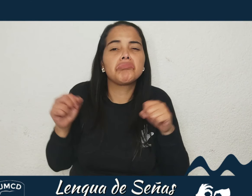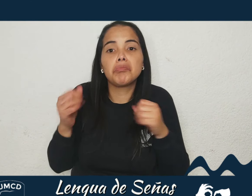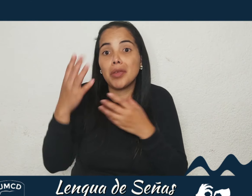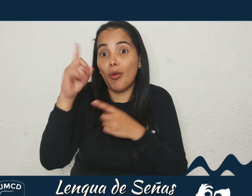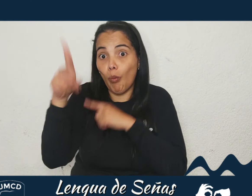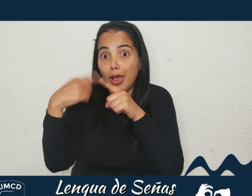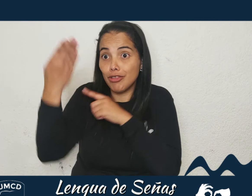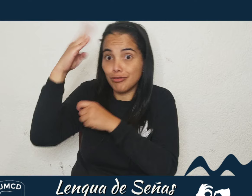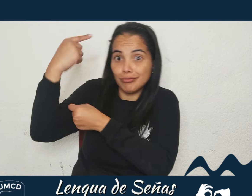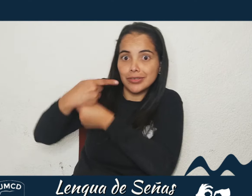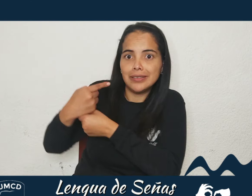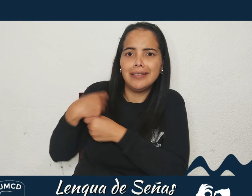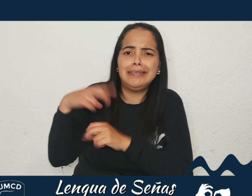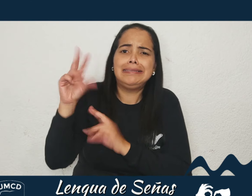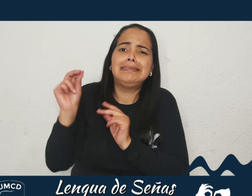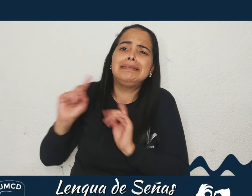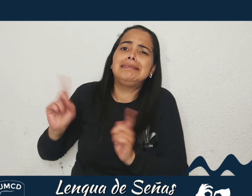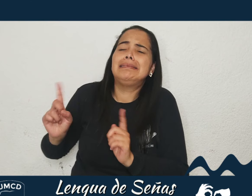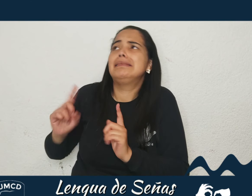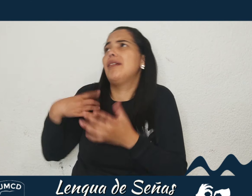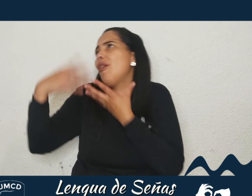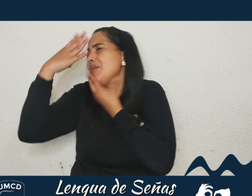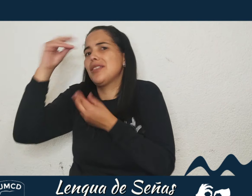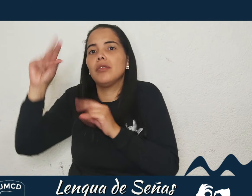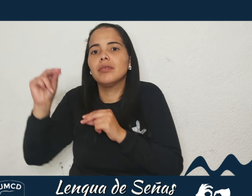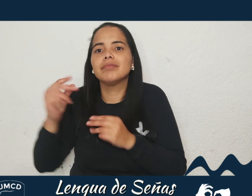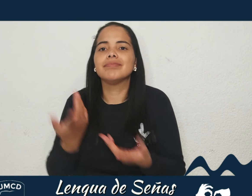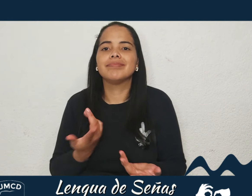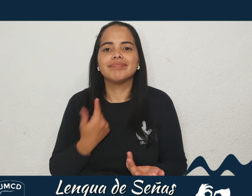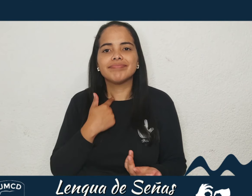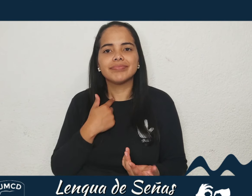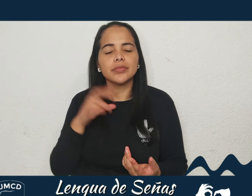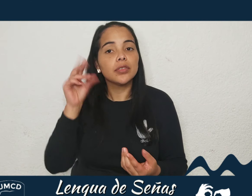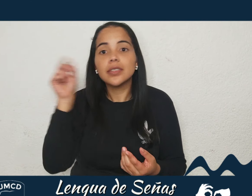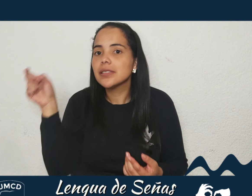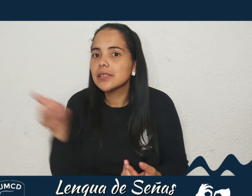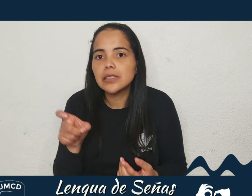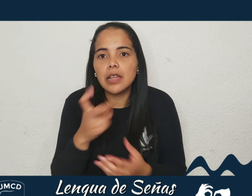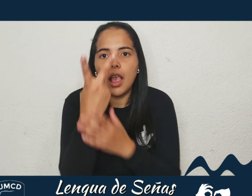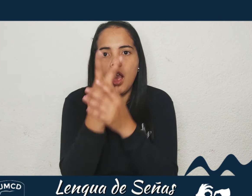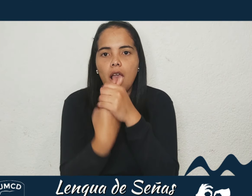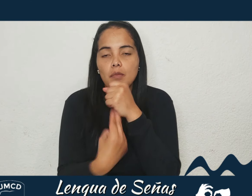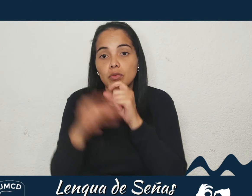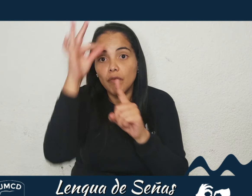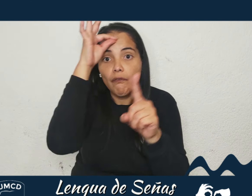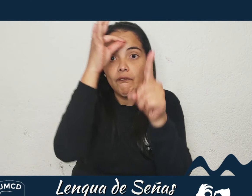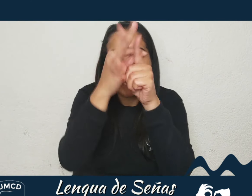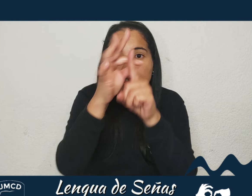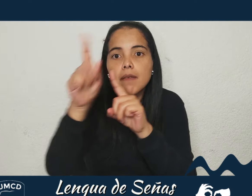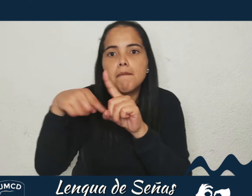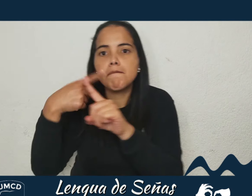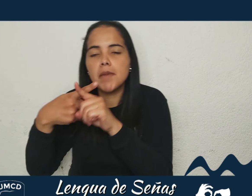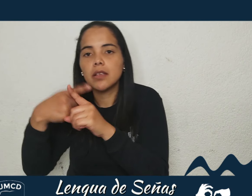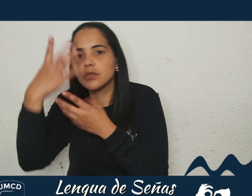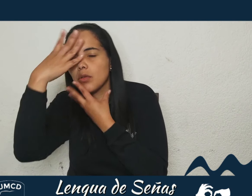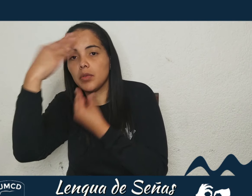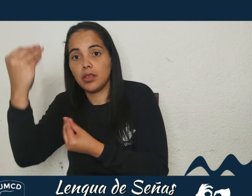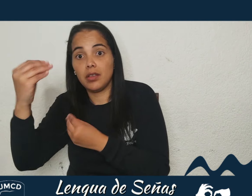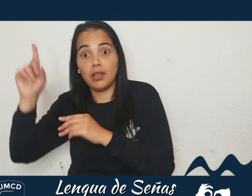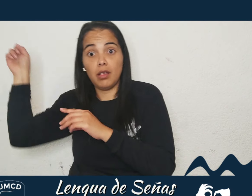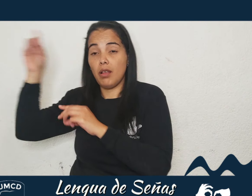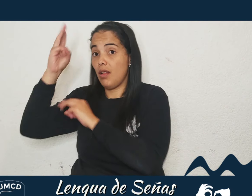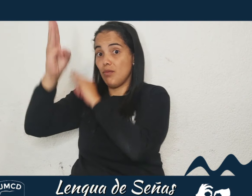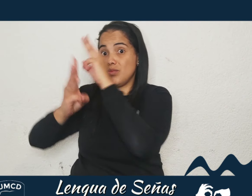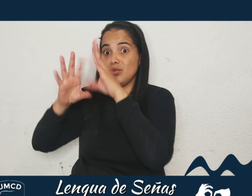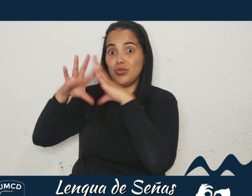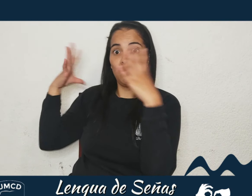lo que nosotros experimentamos de Dios, y eso nos va a ayudar a crecer también en fe y en obediencia. El mundo